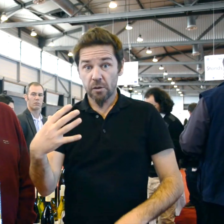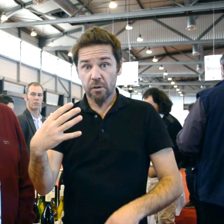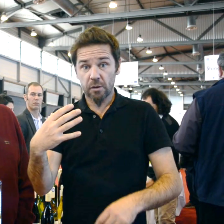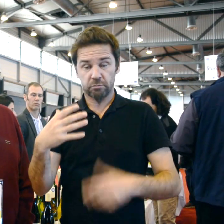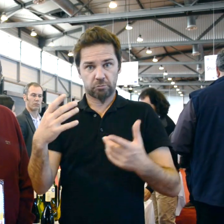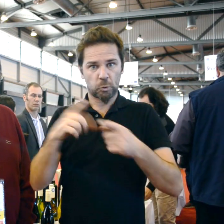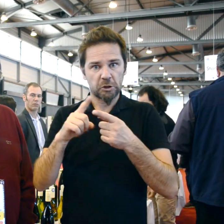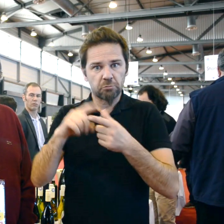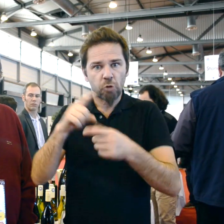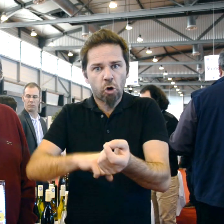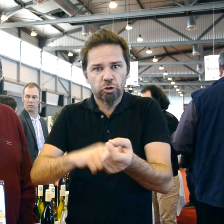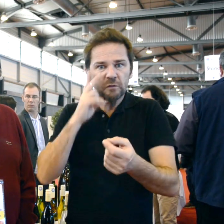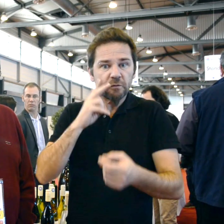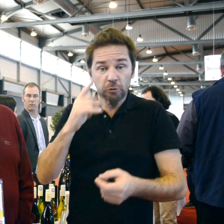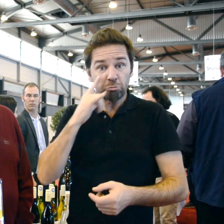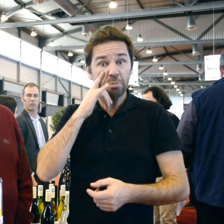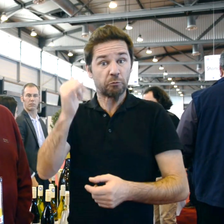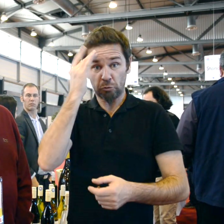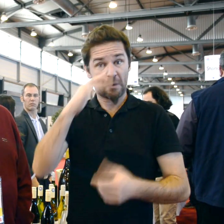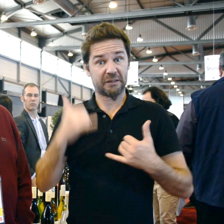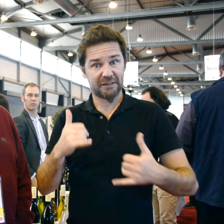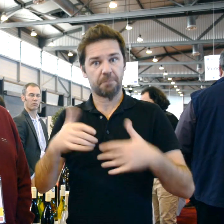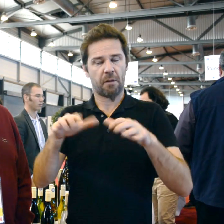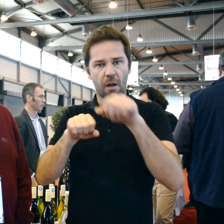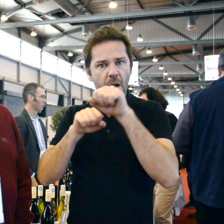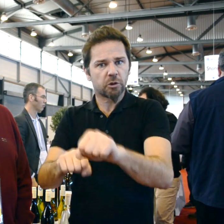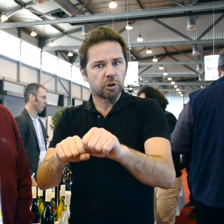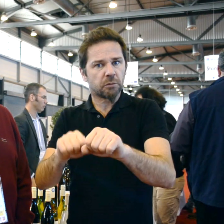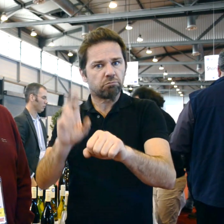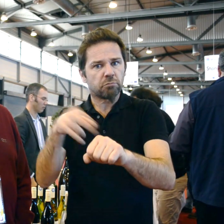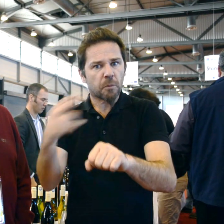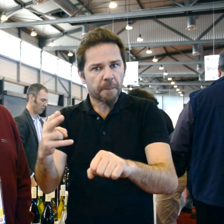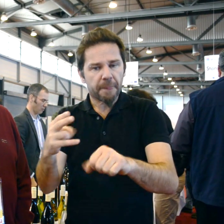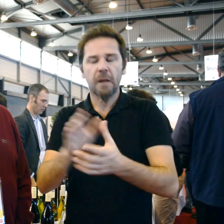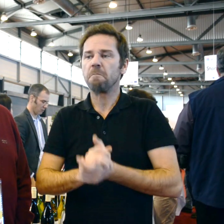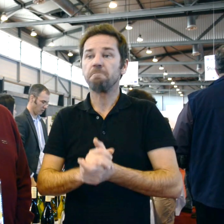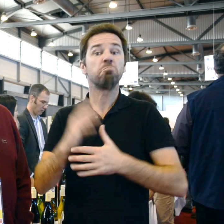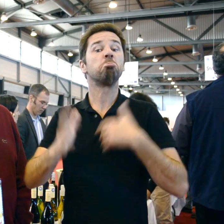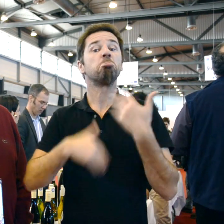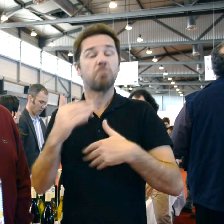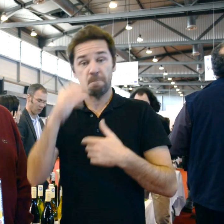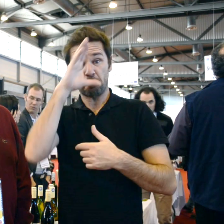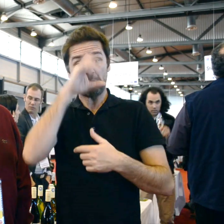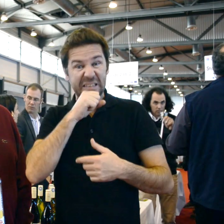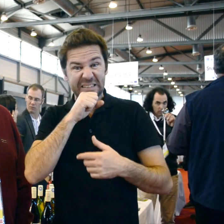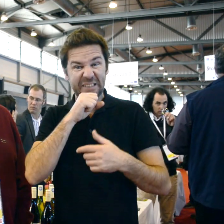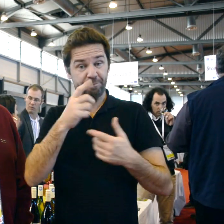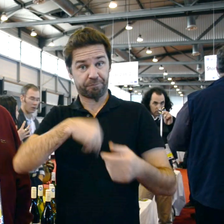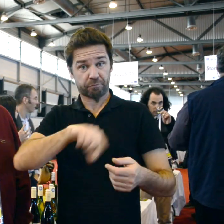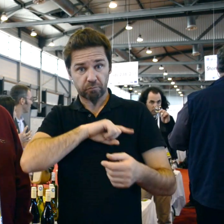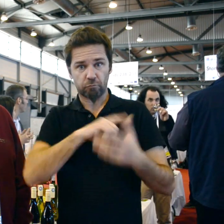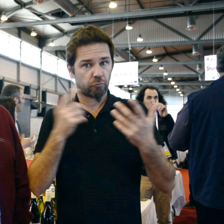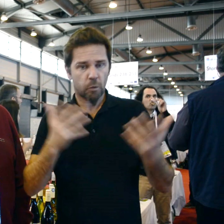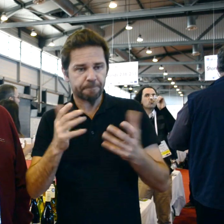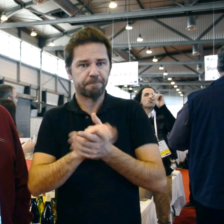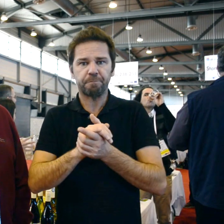pas du tout, mais qui étaient des variétés résistantes. Et là-dessus, on a par hasard, tout à fait par hasard, on est rentré en contact